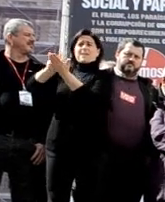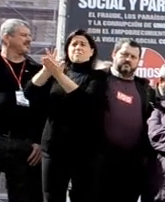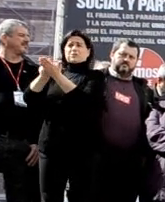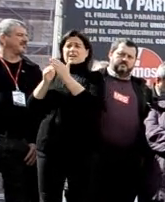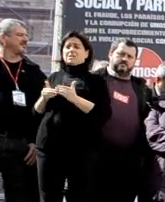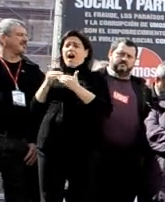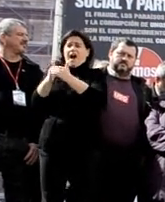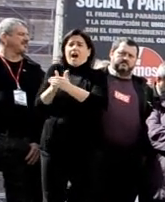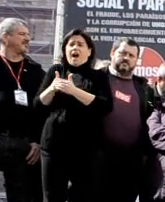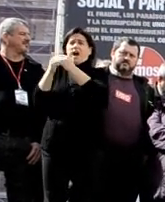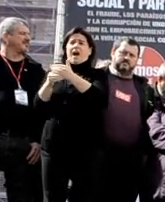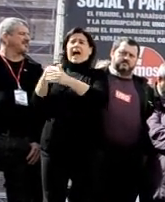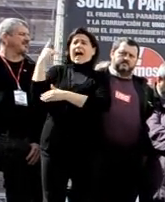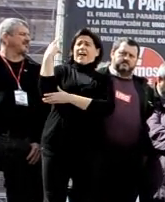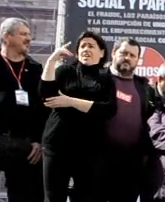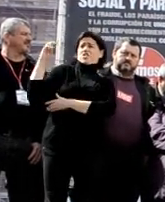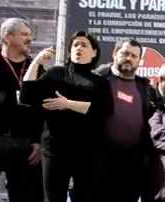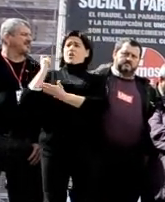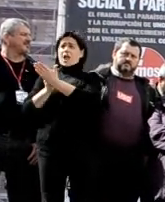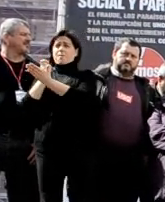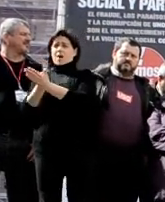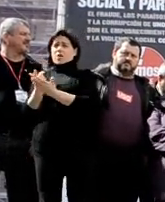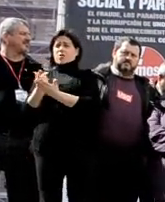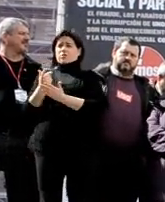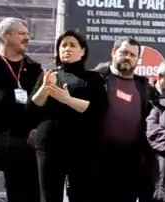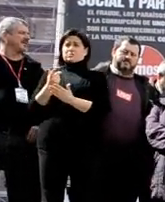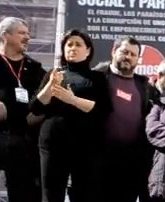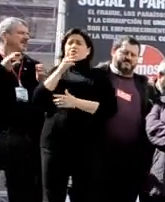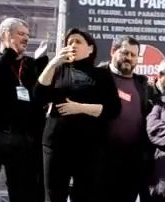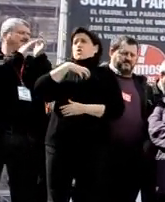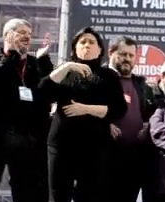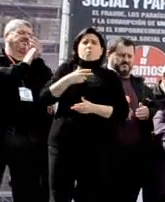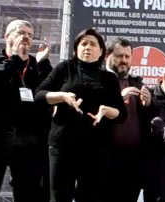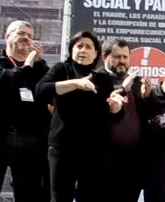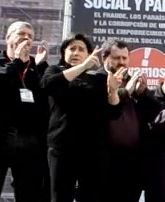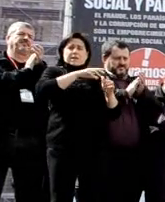desahucios que desvirtúe o pervierta sus principales objetivos.